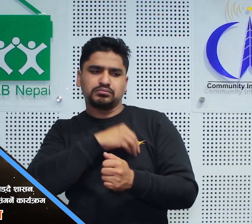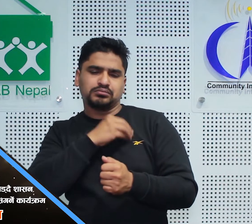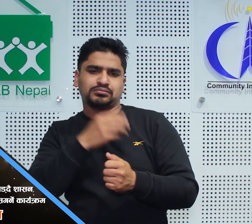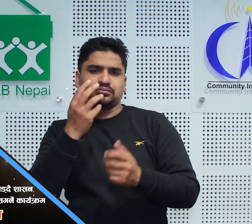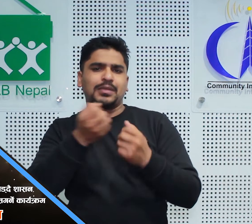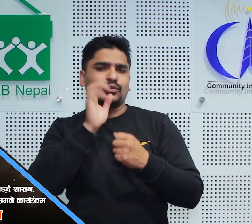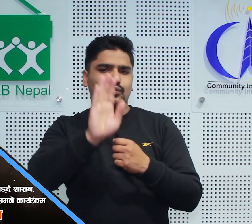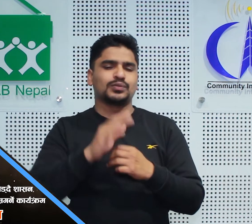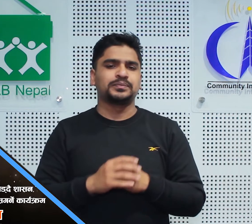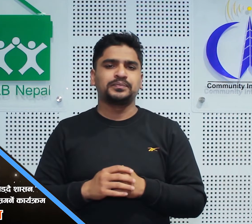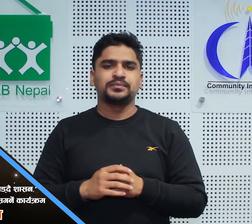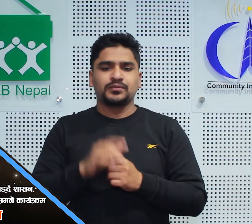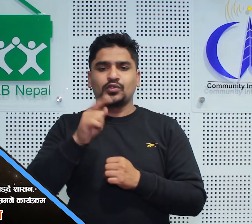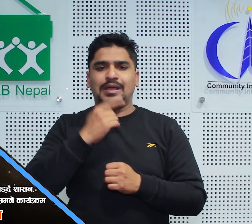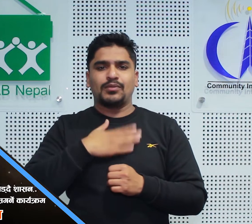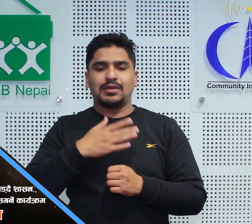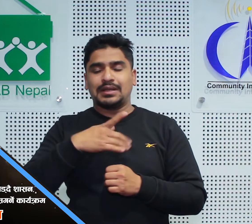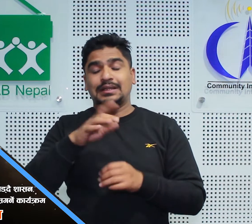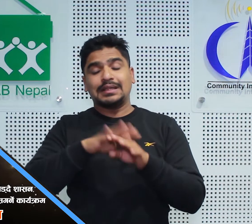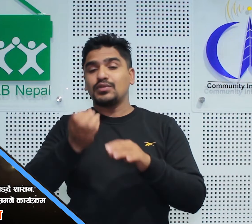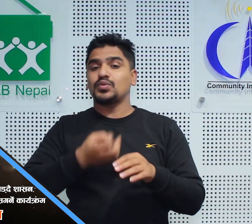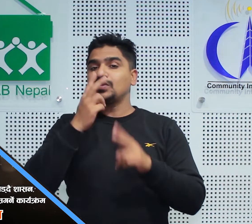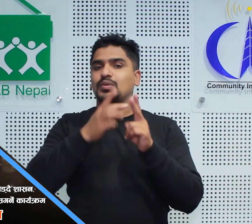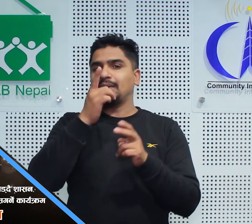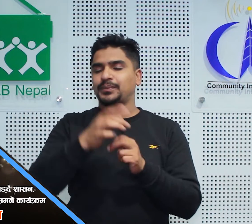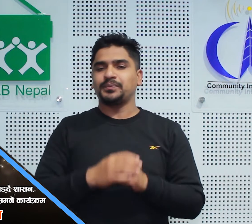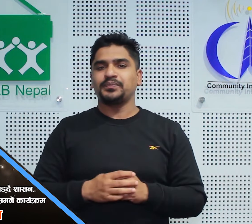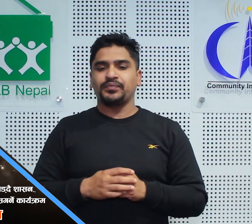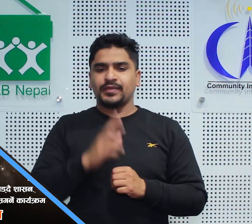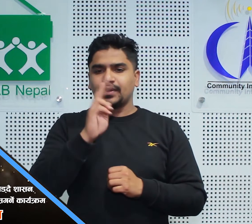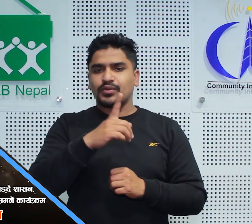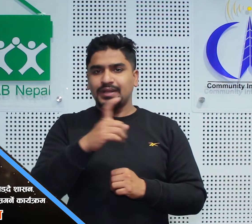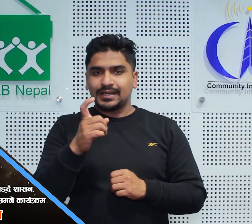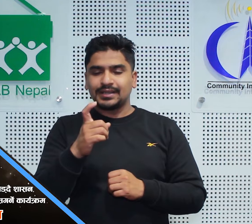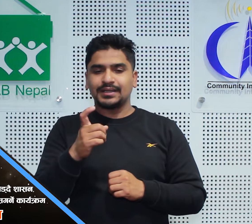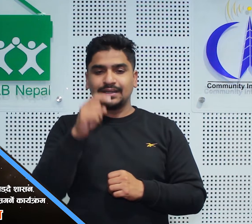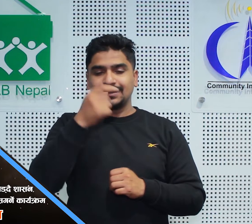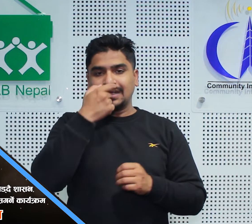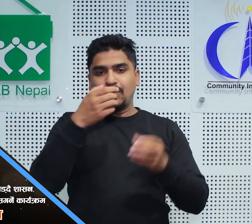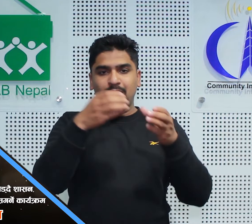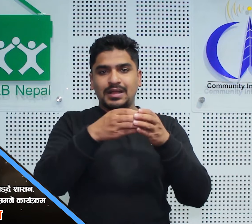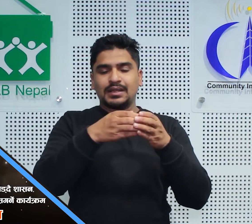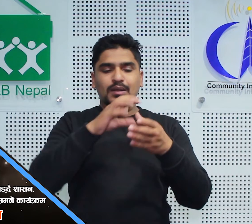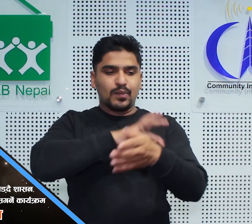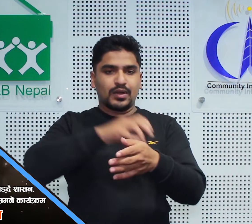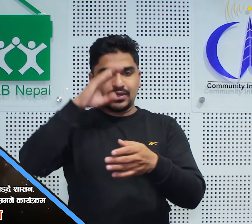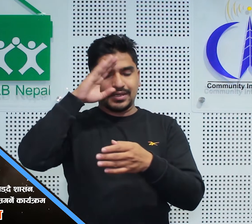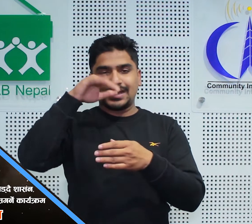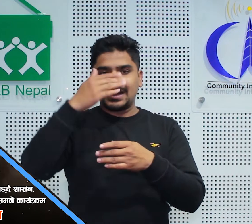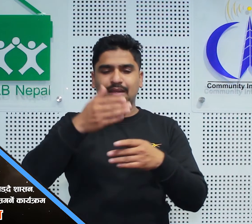छौँ। यो हाम्रो लागि साह्रै नै खुसीको कुरा हो। यसका लागि यस गाउँपालिका र प्रदेश सरकारलाई म विशेष